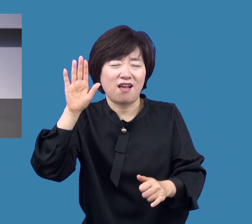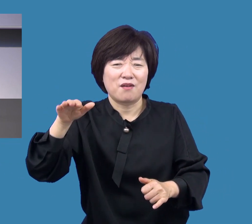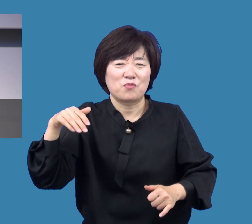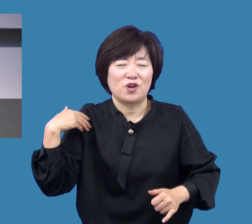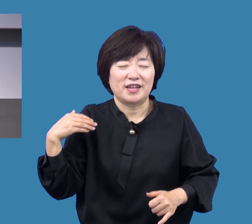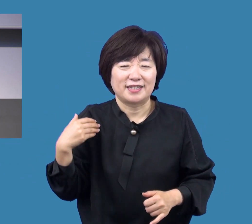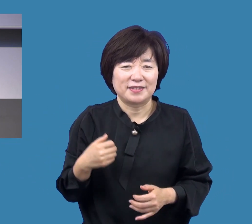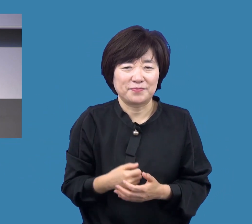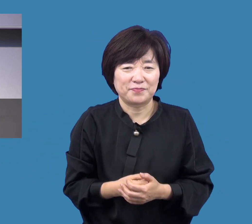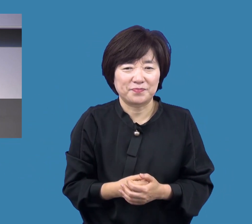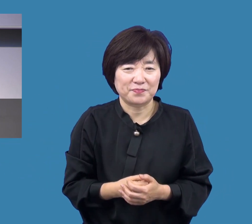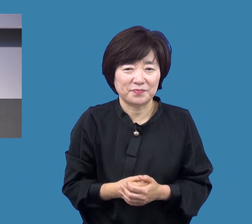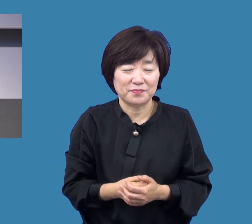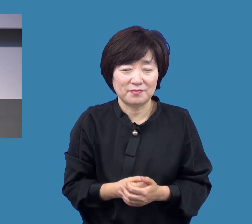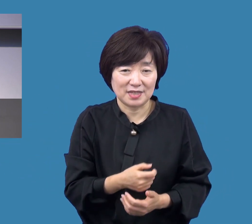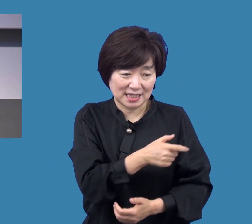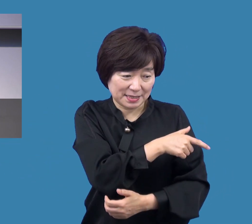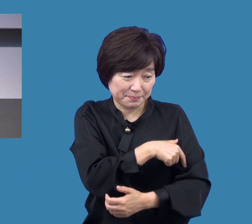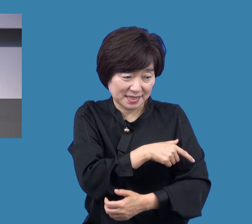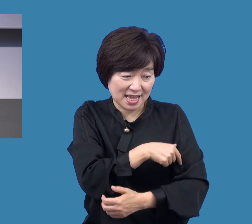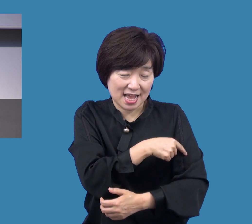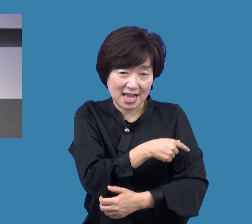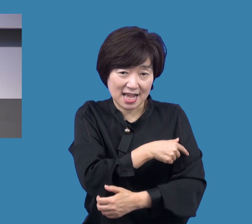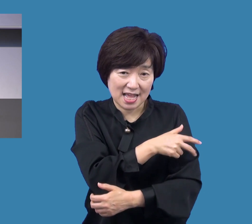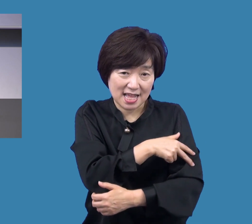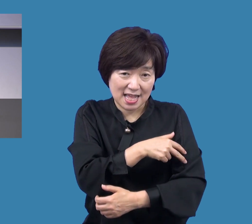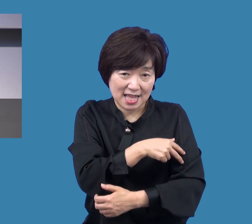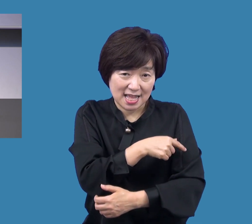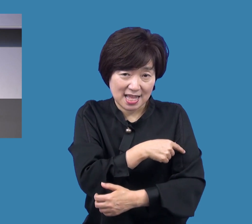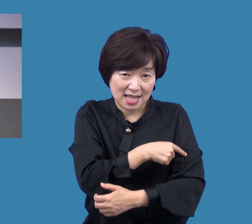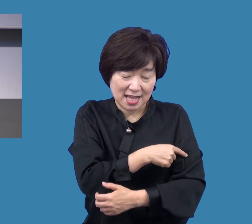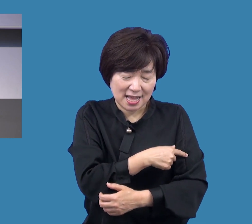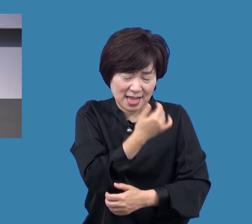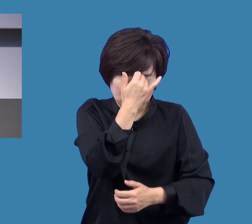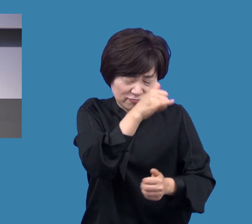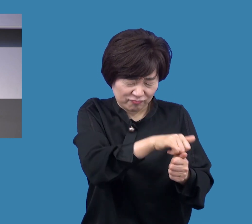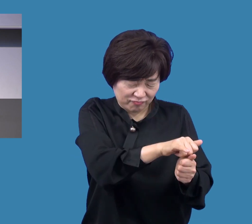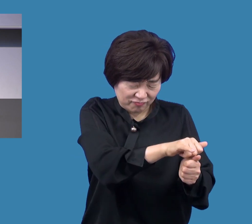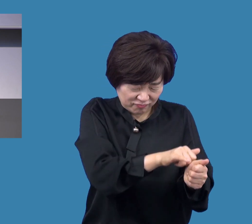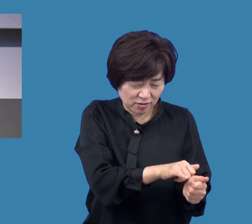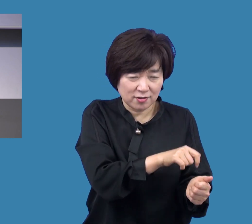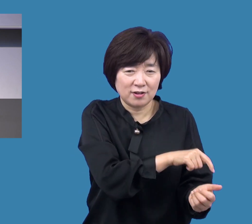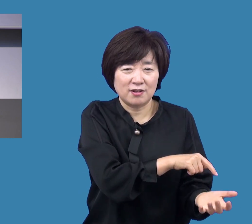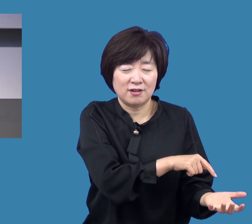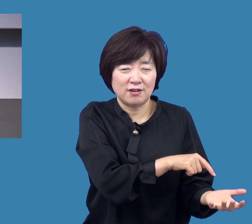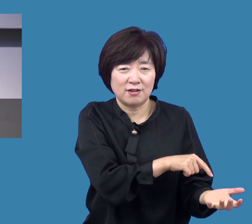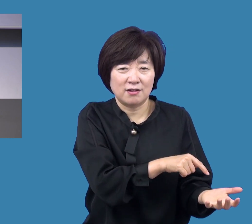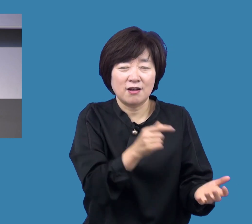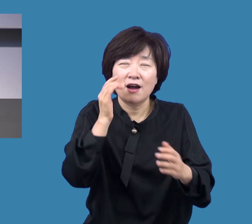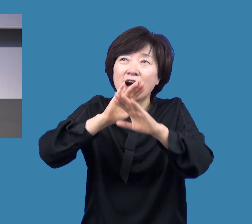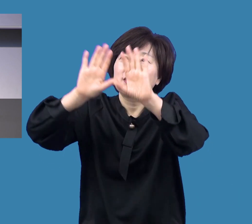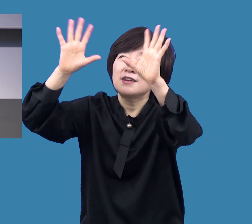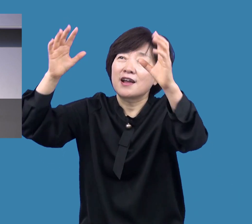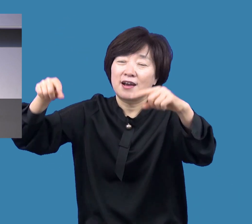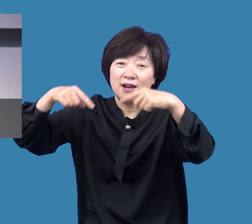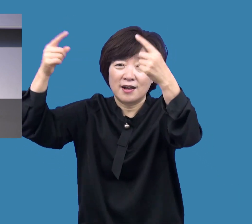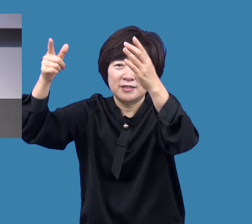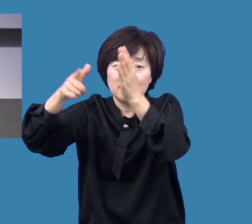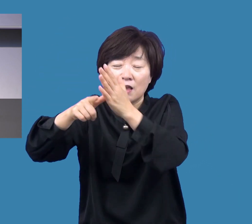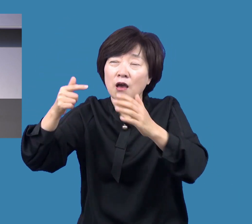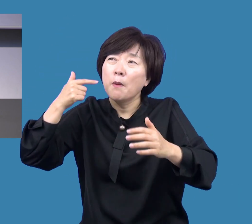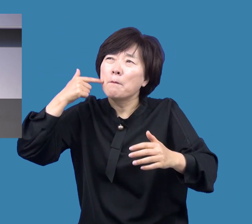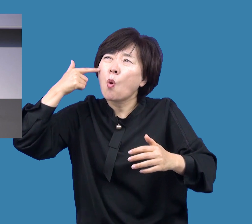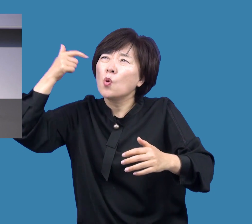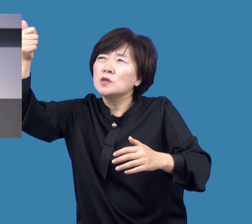저는 여러분 집사가 집사 직분으로서 충성을 다했다면 하늘나라에 갔을 때